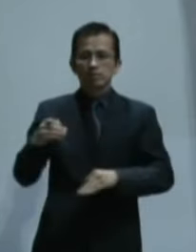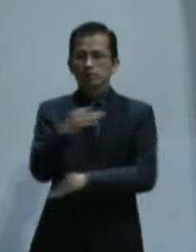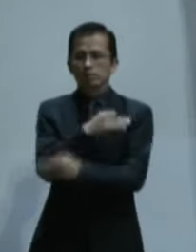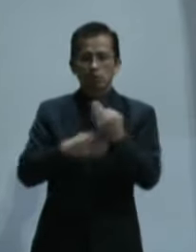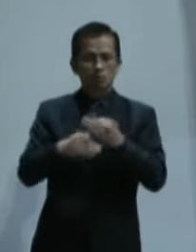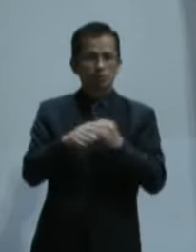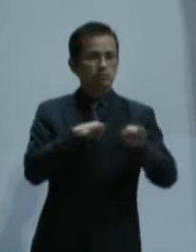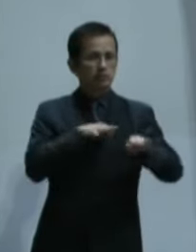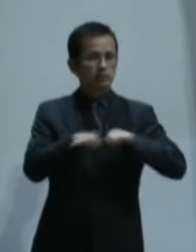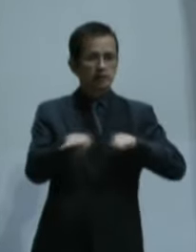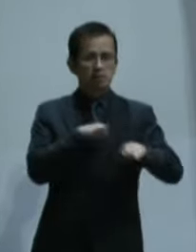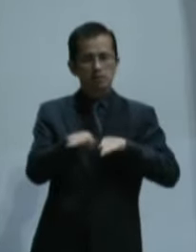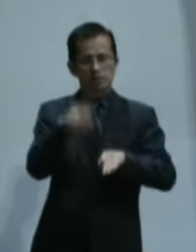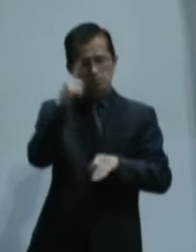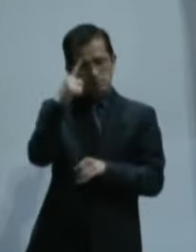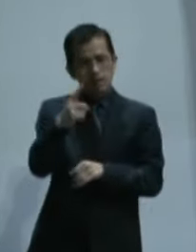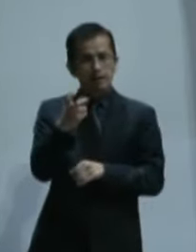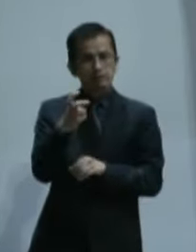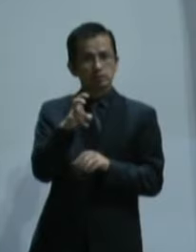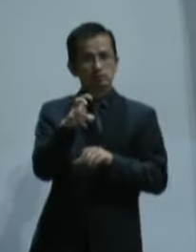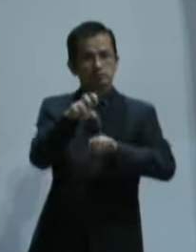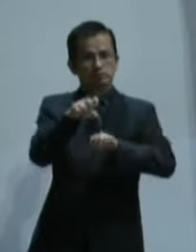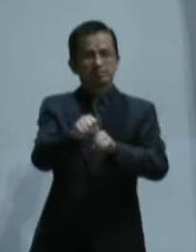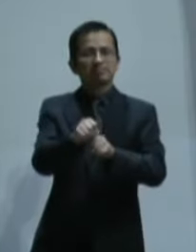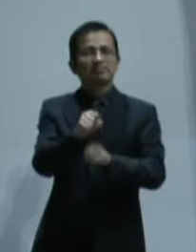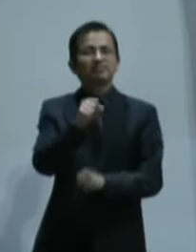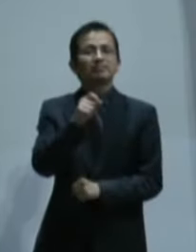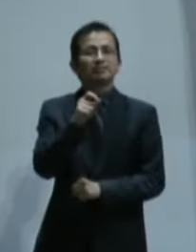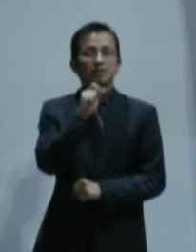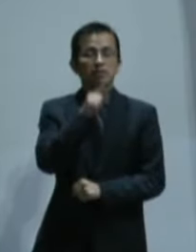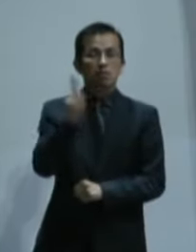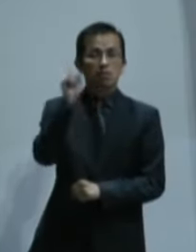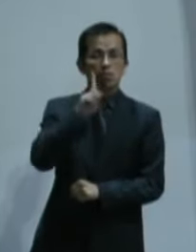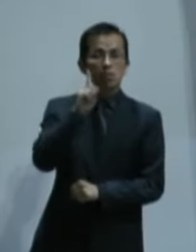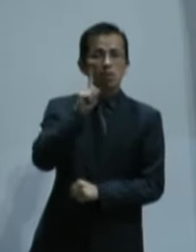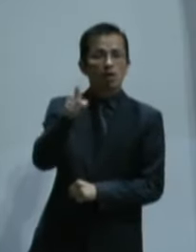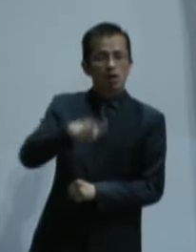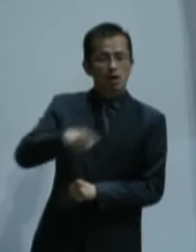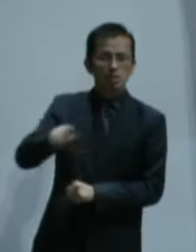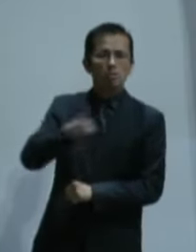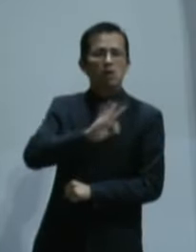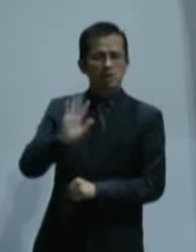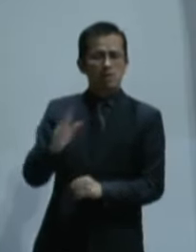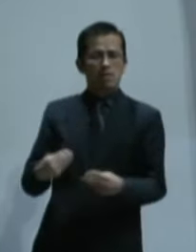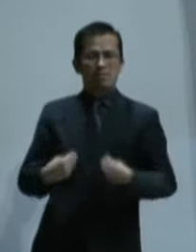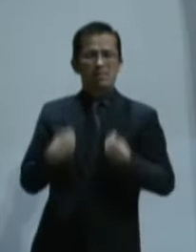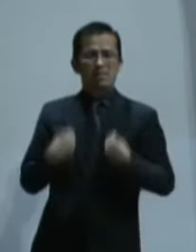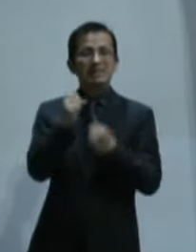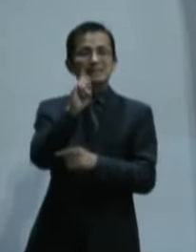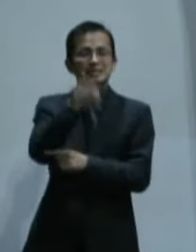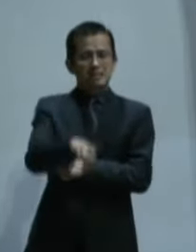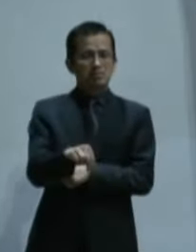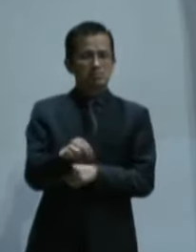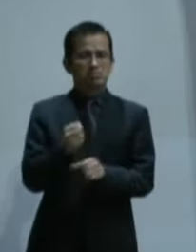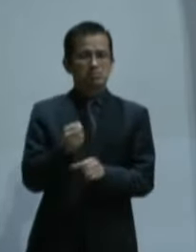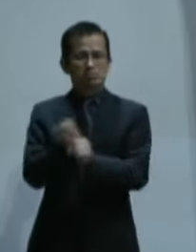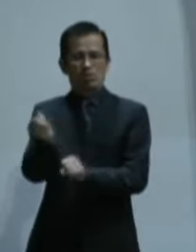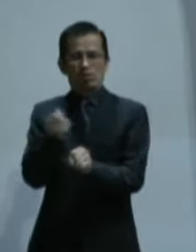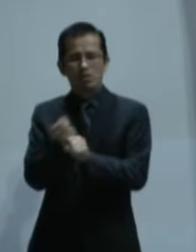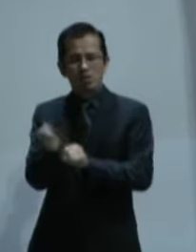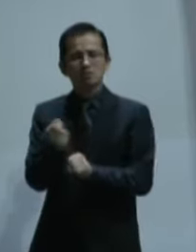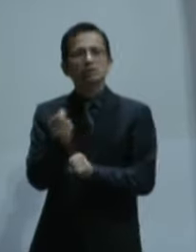incansablemente para que esto suceda y las mujeres puedan vivir libres de todo tipo de viol y